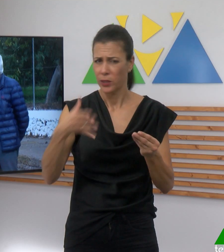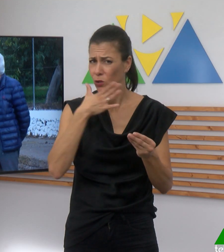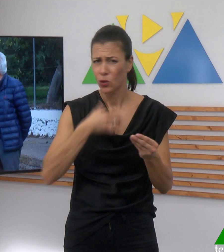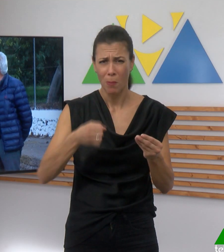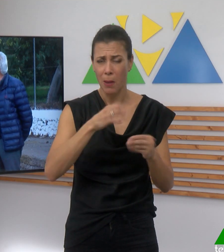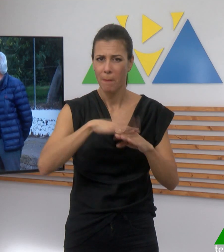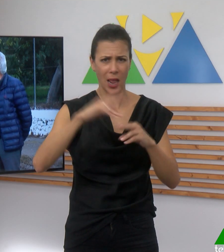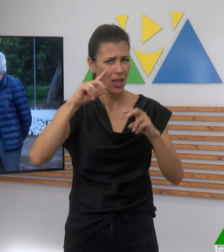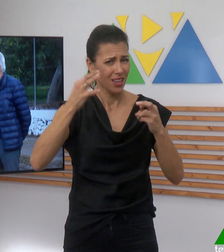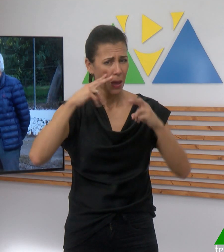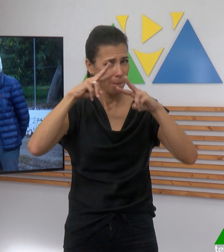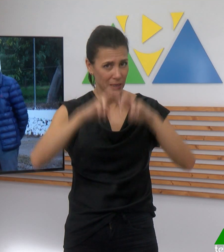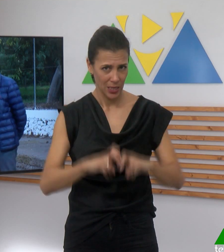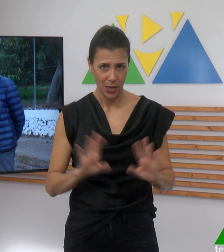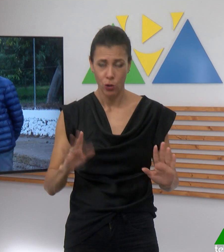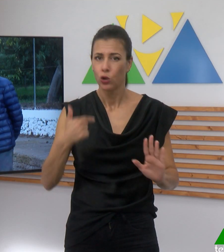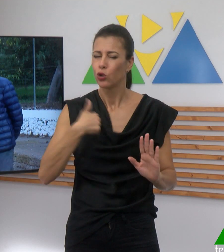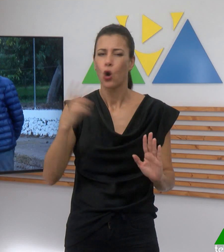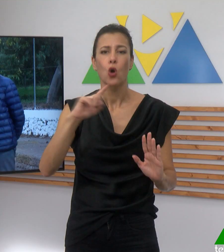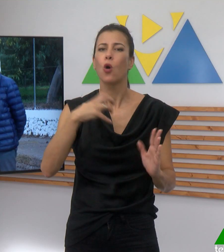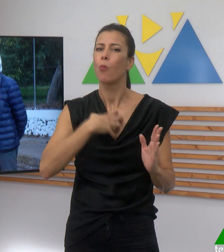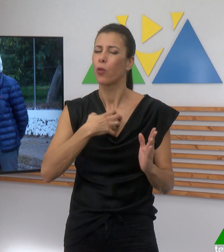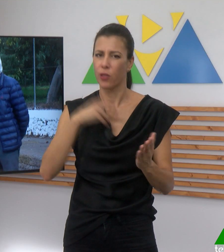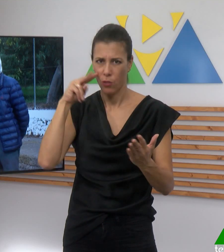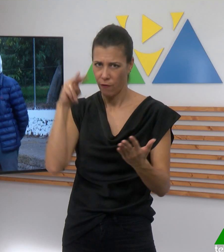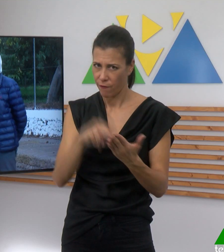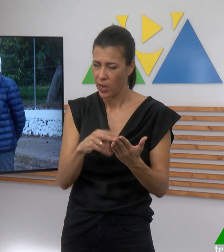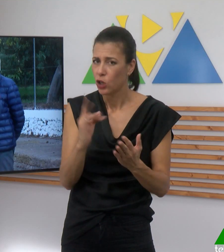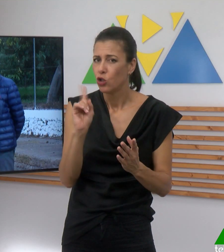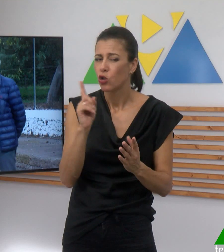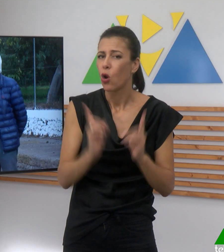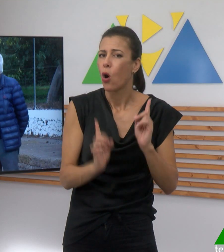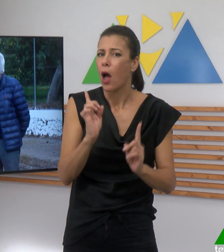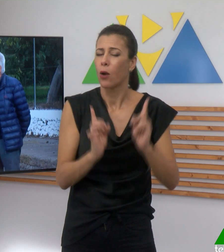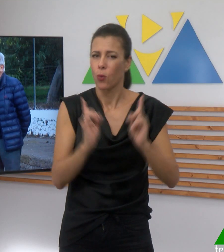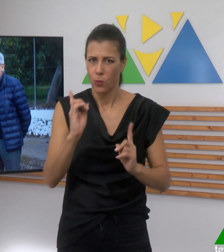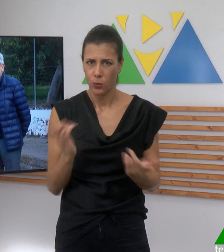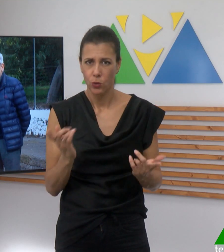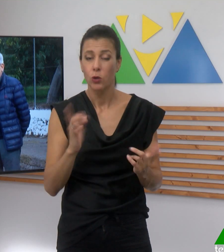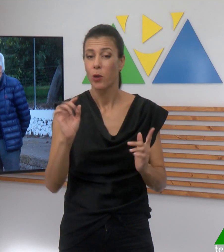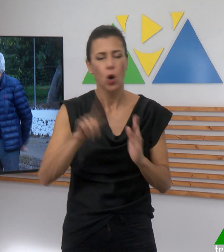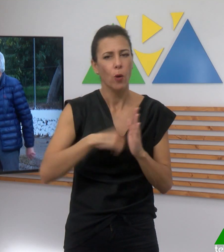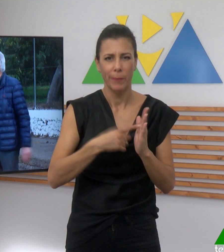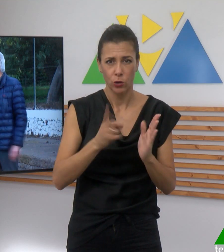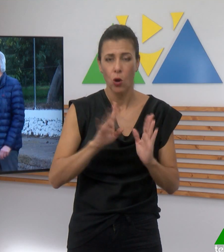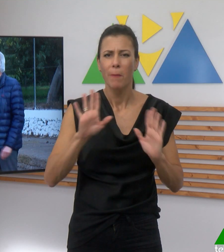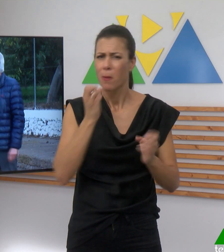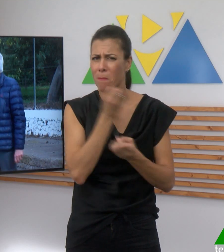de yo no lo he podido ver he volido ver alguno no lo he podido ver al completo pero es un magnífico documento de